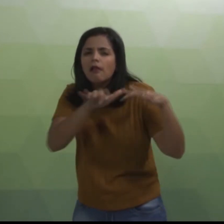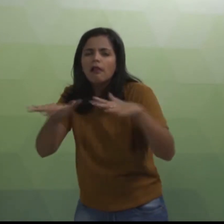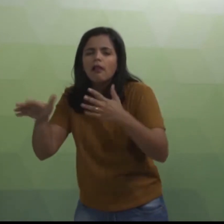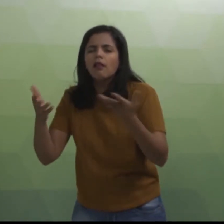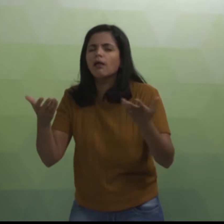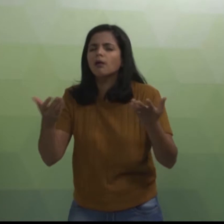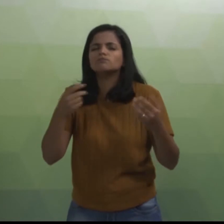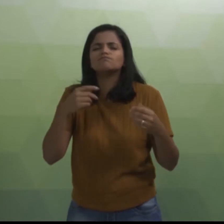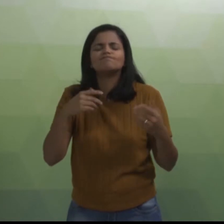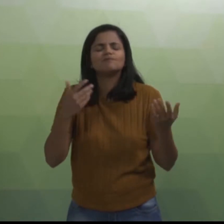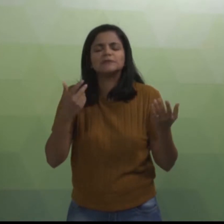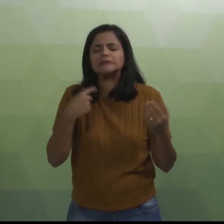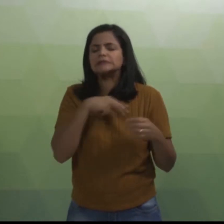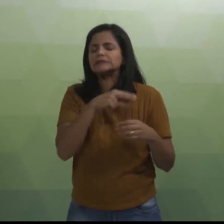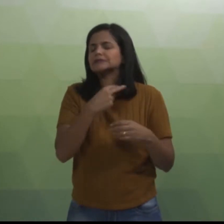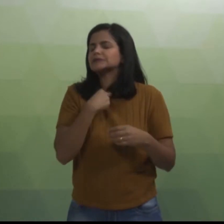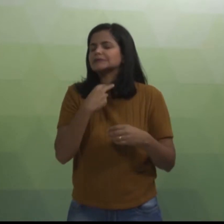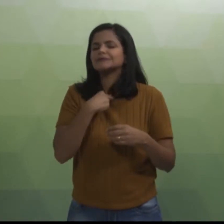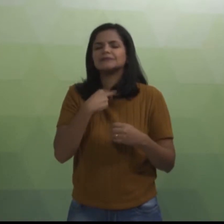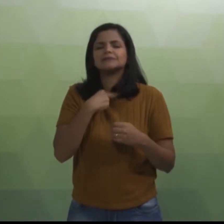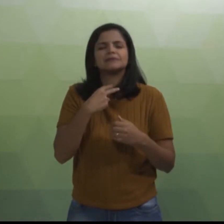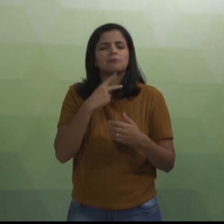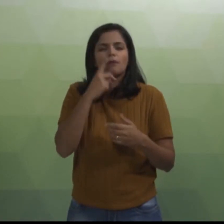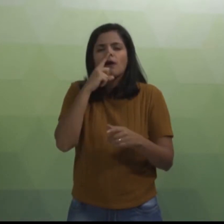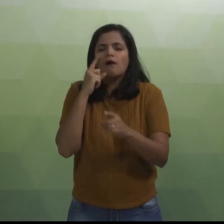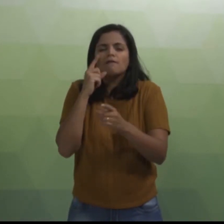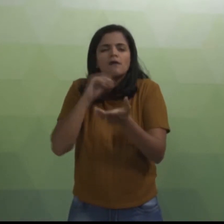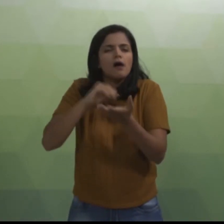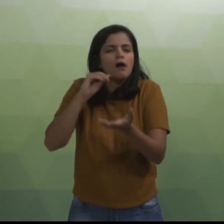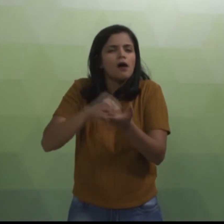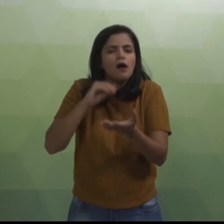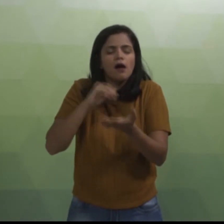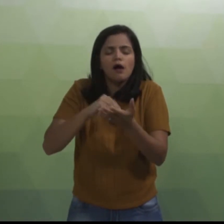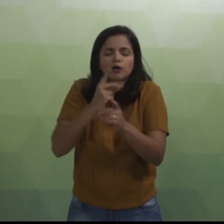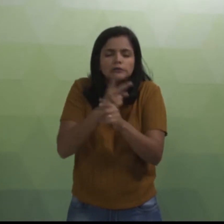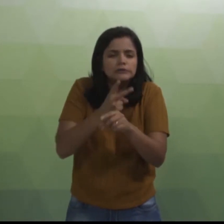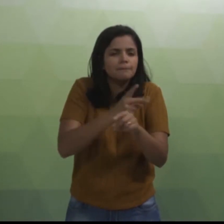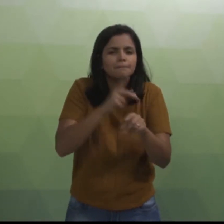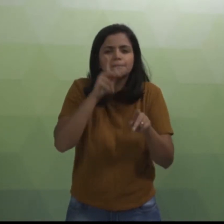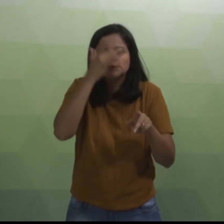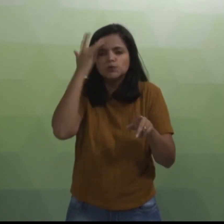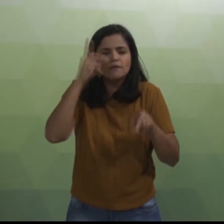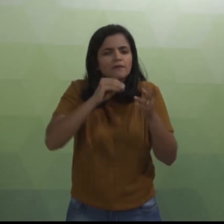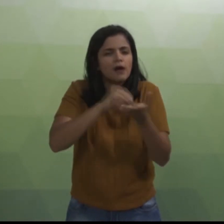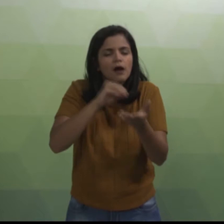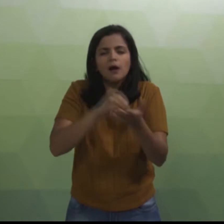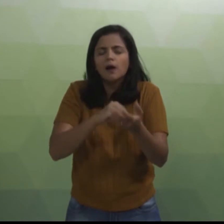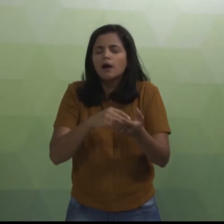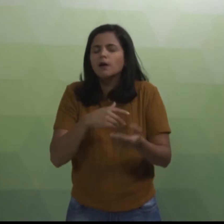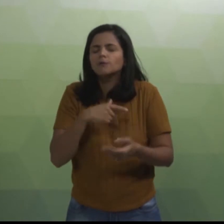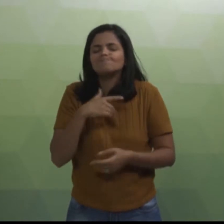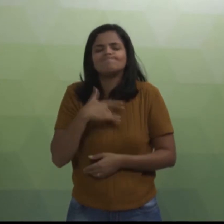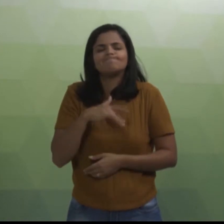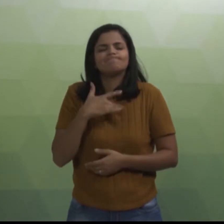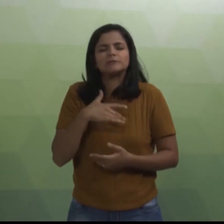esteja visual. Por exemplo, as pessoas foram para aquela direção.